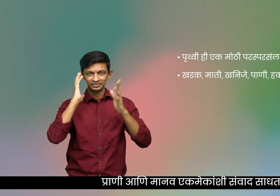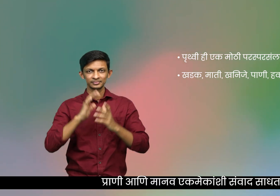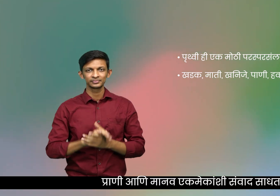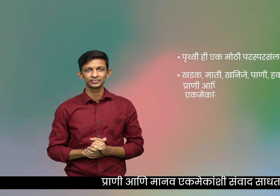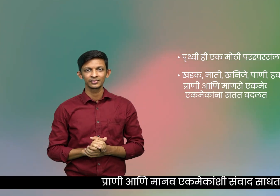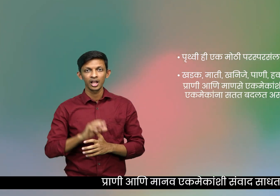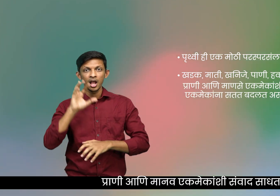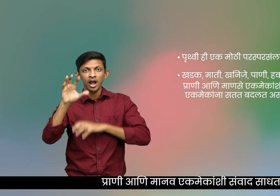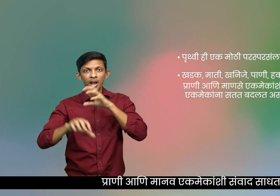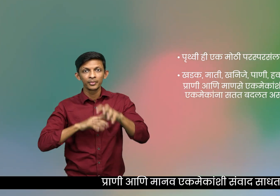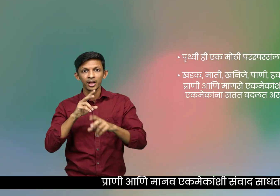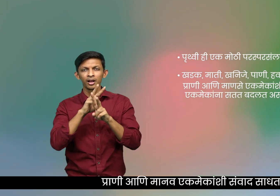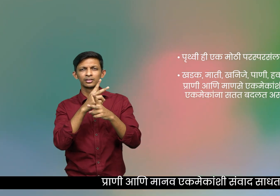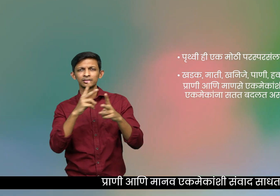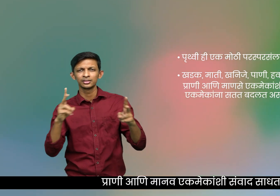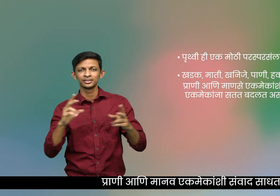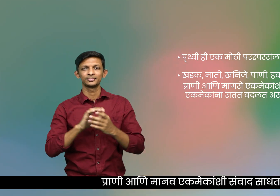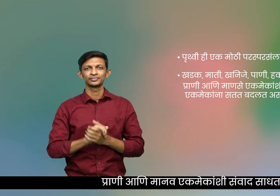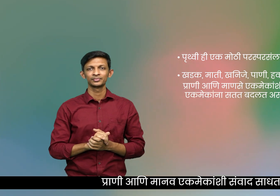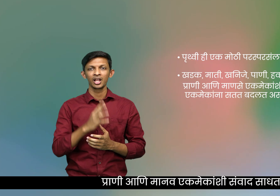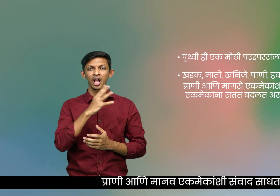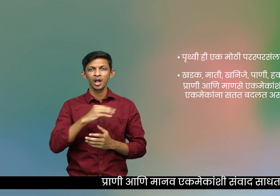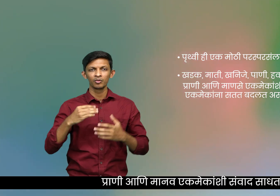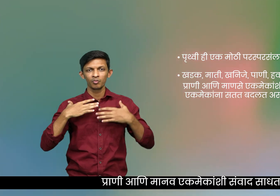प्राणी आणि मानव एकमेकांशी संवाद साधतात